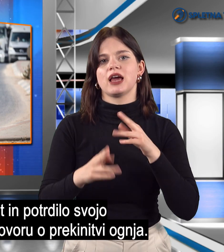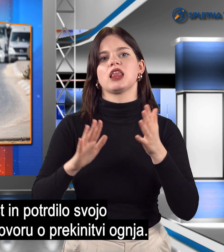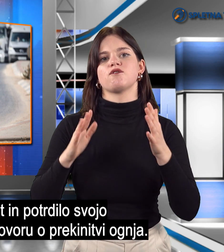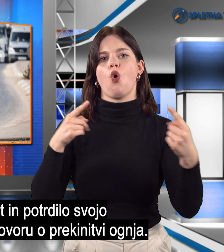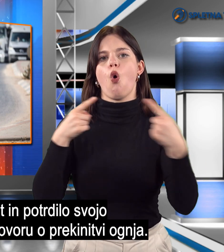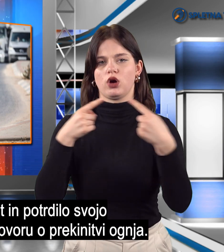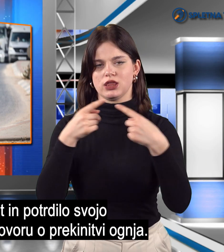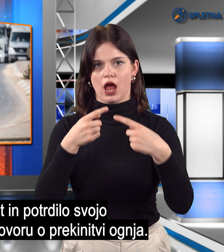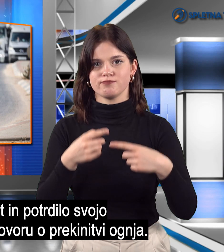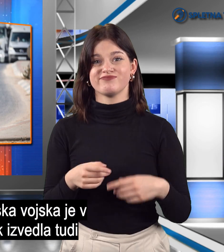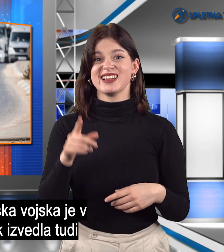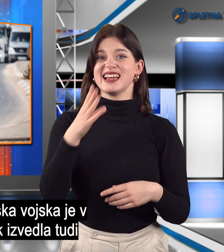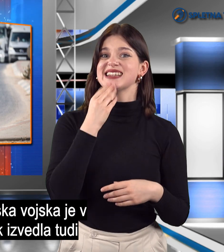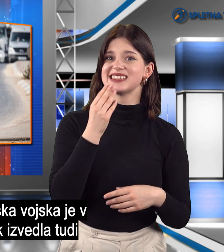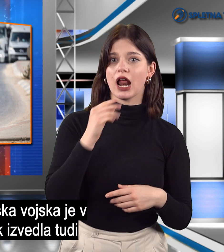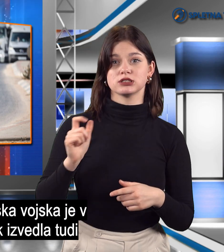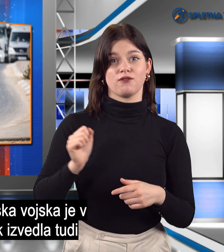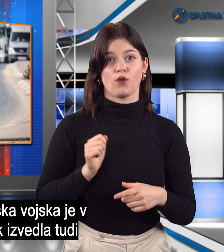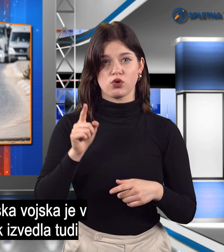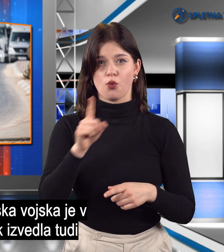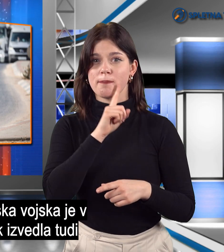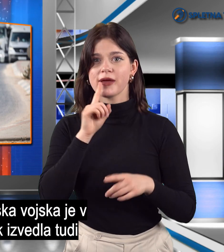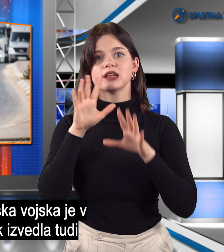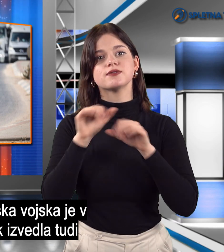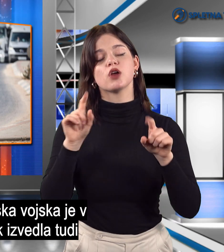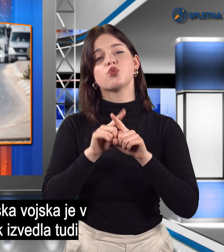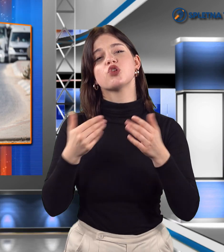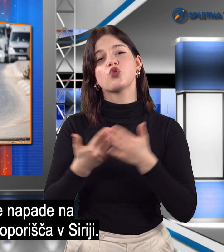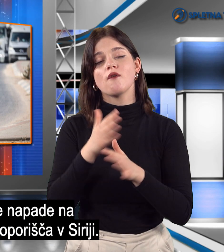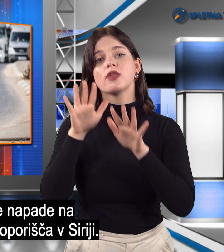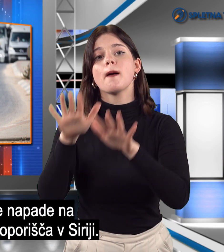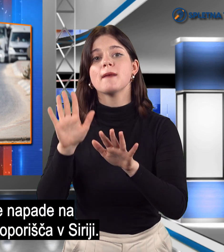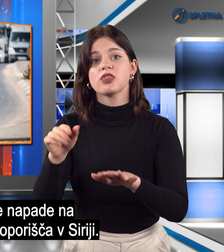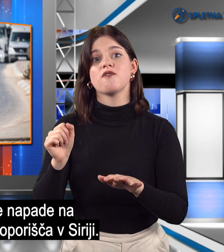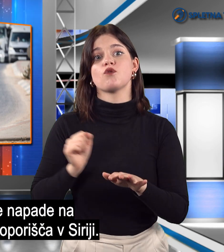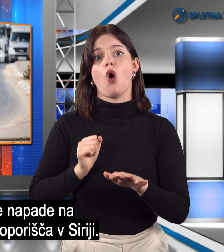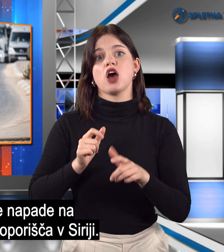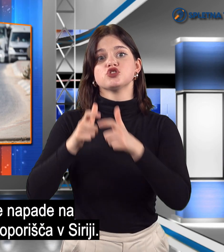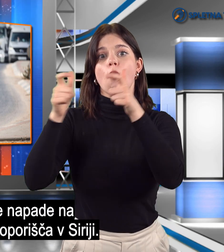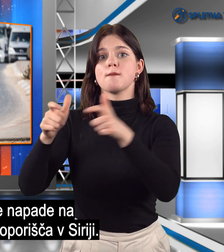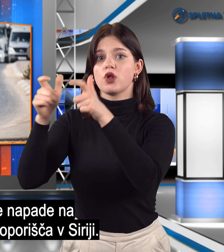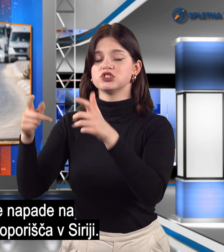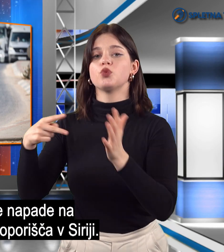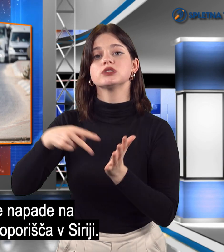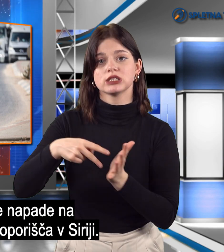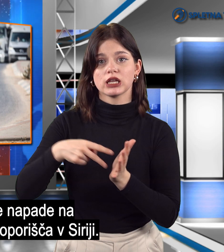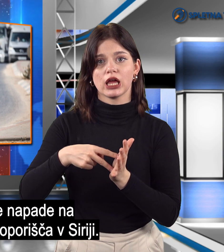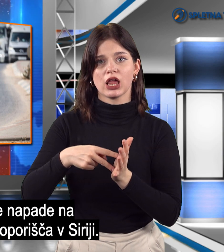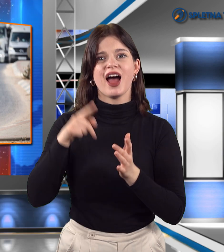zavezanost dogovoru o prekinitvi ognja. Izraelska vojska je v petek izvedla tudi nove napade na vojaška oporišča v Siriji.